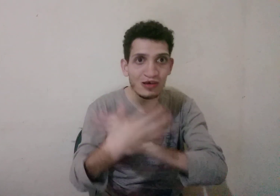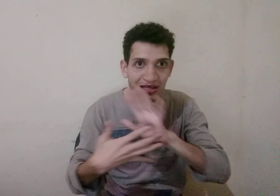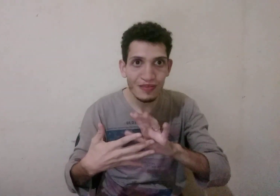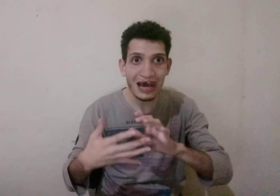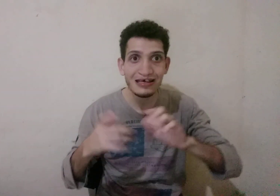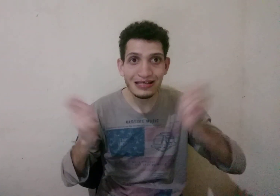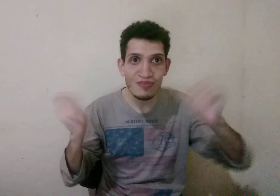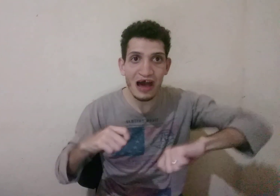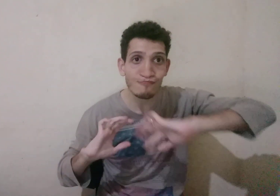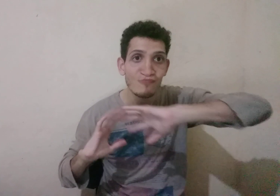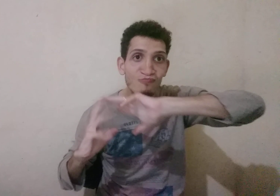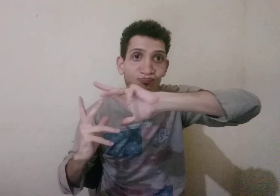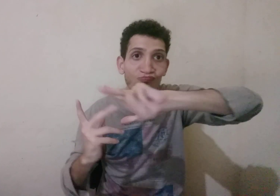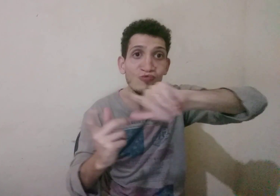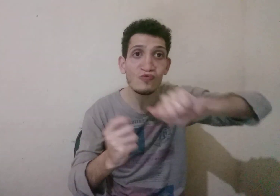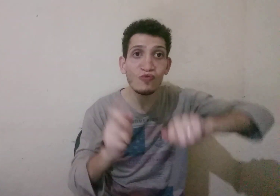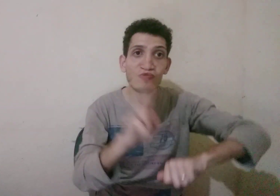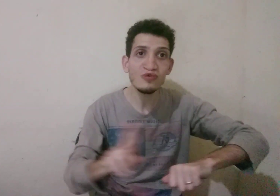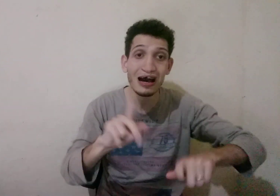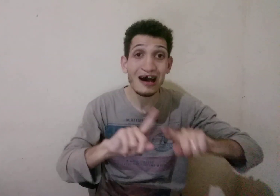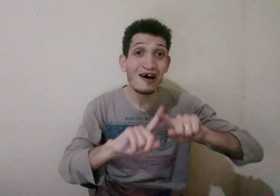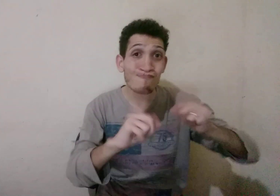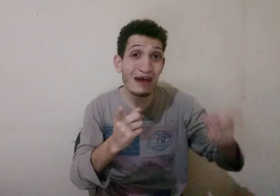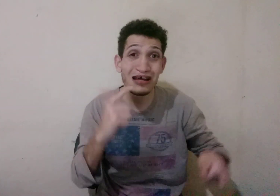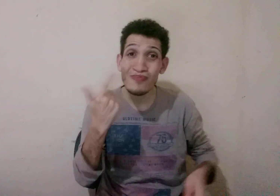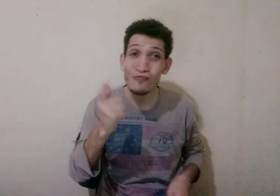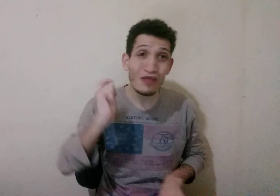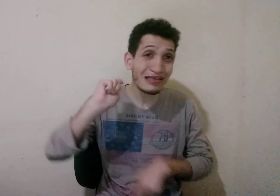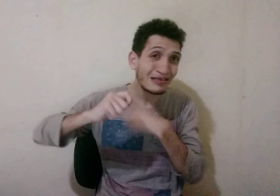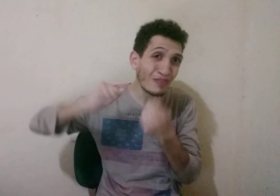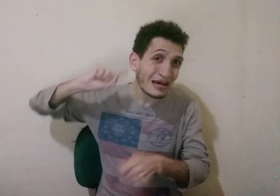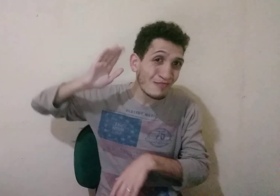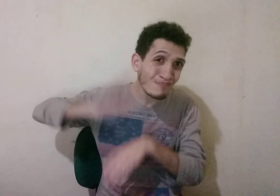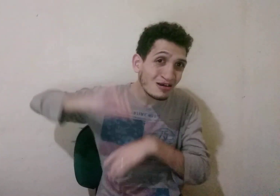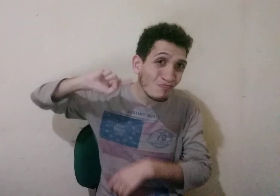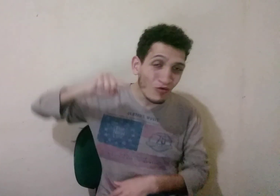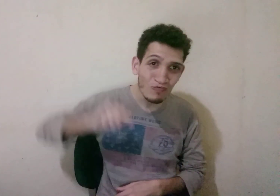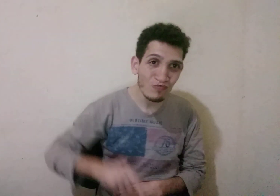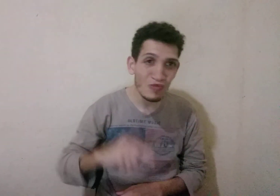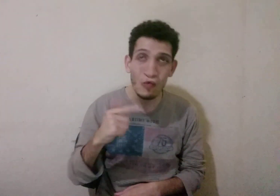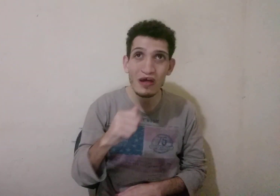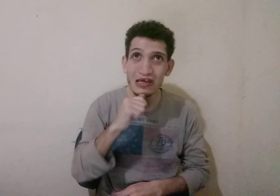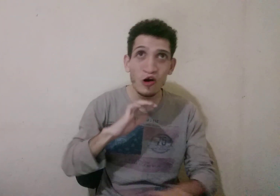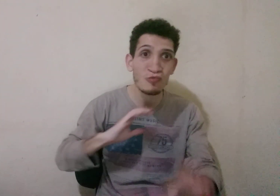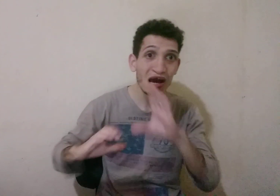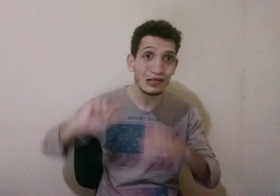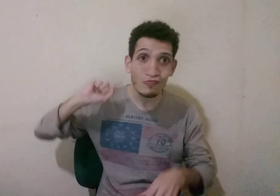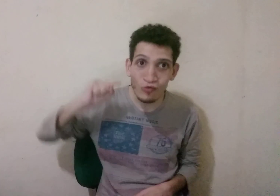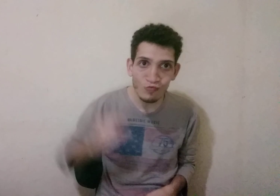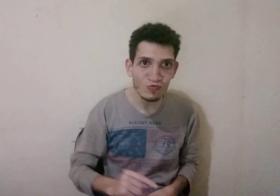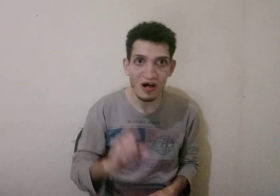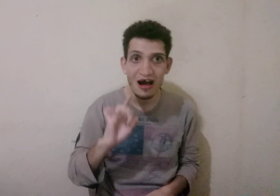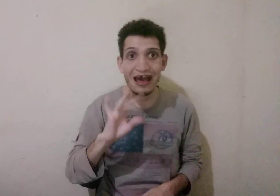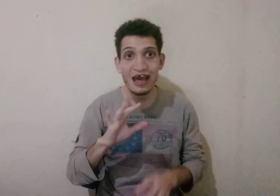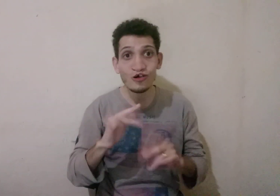linhas de sinais, que dá, o mundo todo já, mas, não tem os sinais, mais procura, não tem a sua procura, é